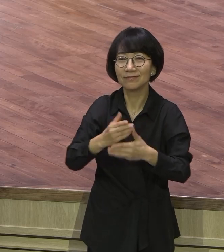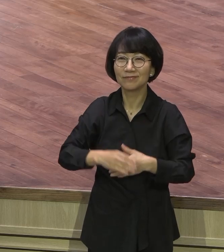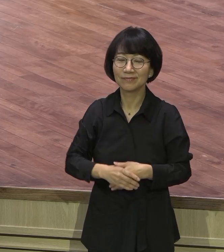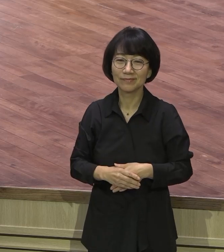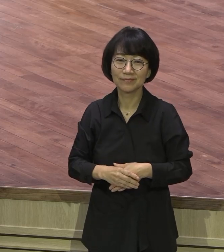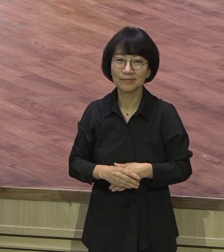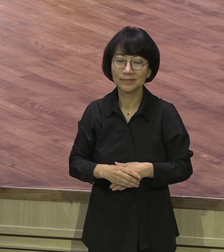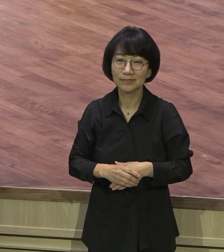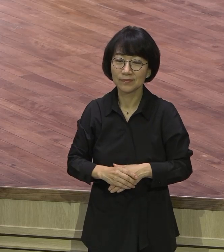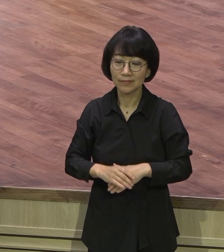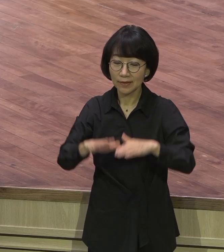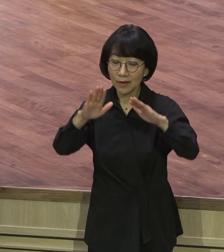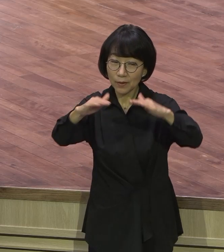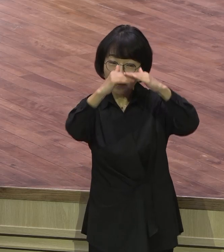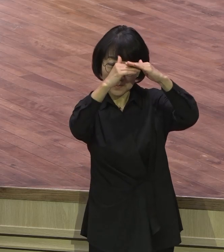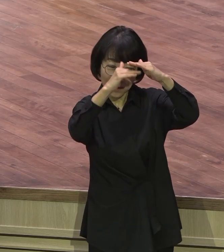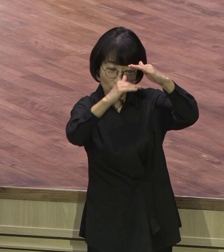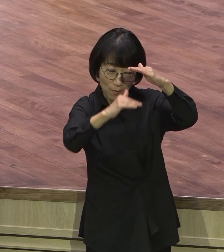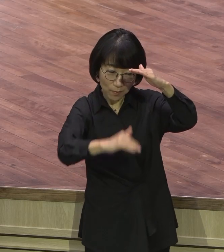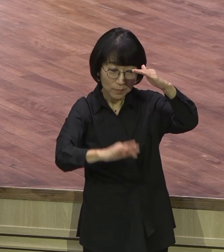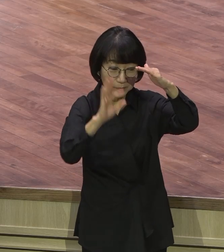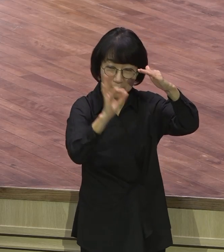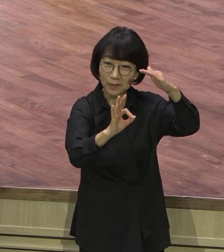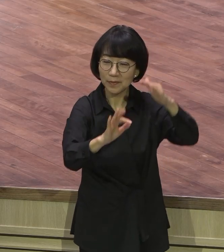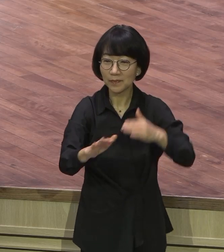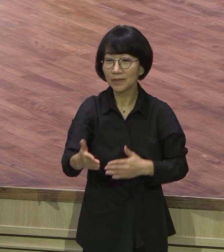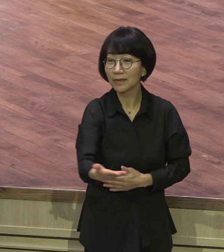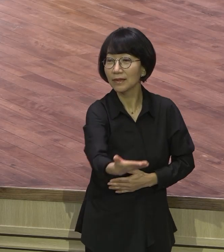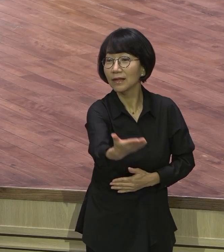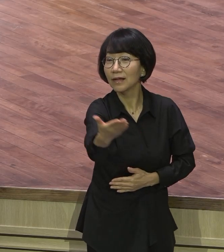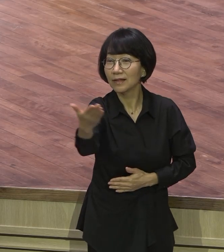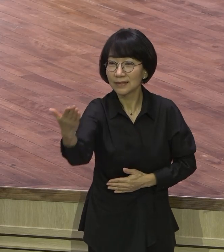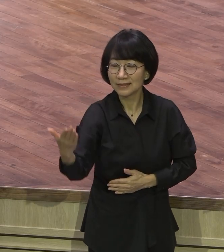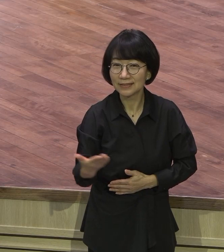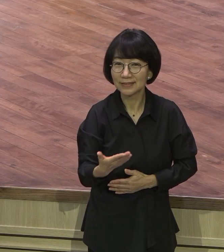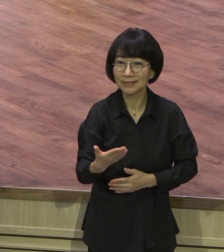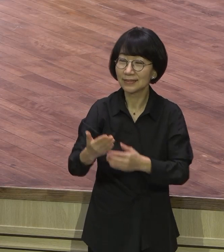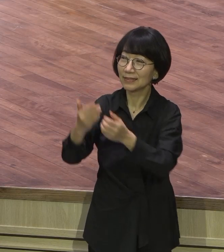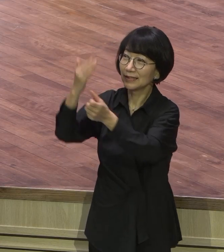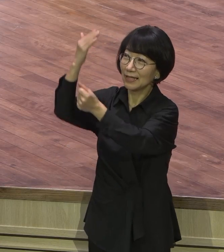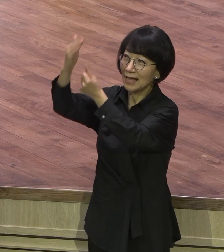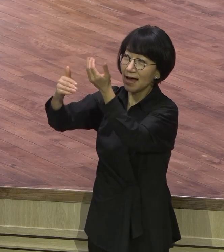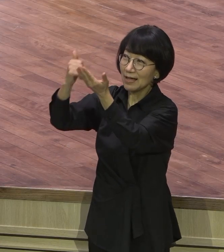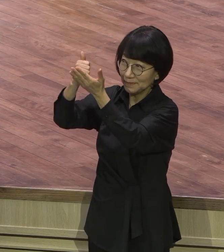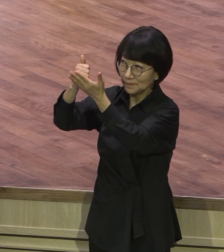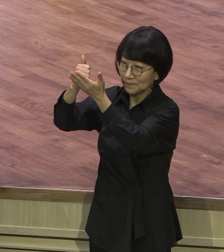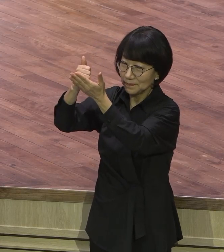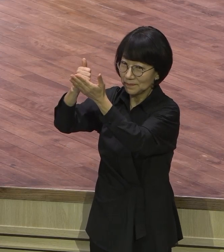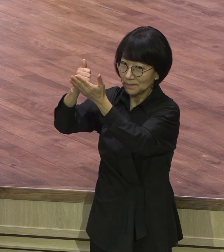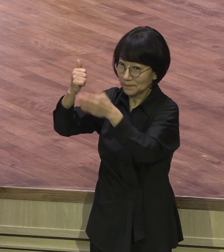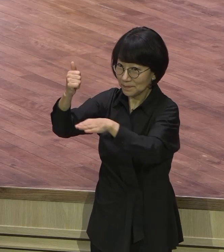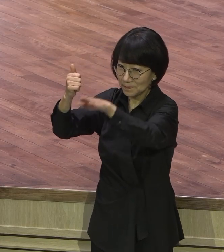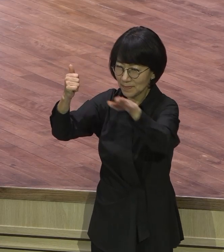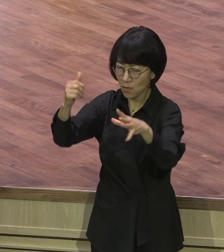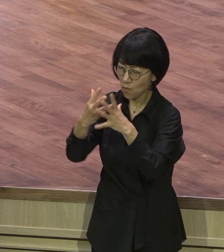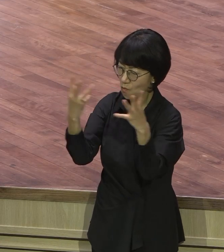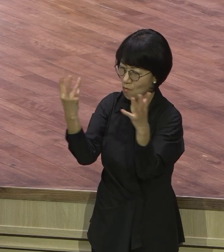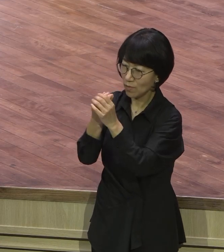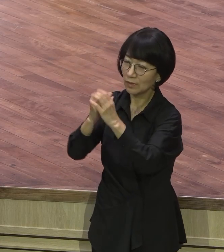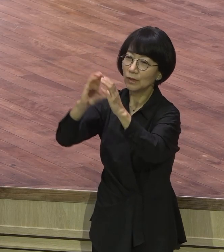오늘 본문을 통해서 연계하는 중도들. 하나님과 완전 소통하는 그런